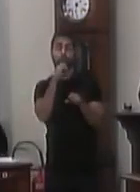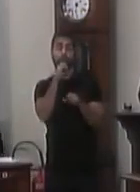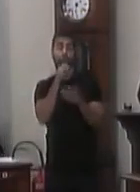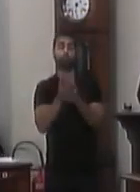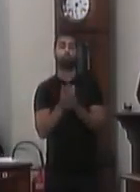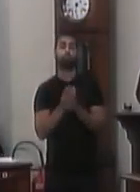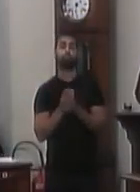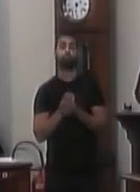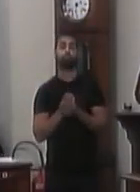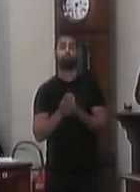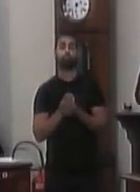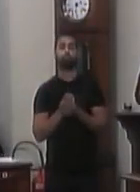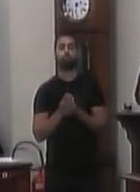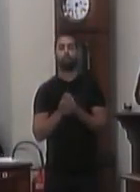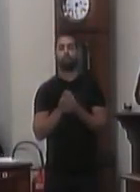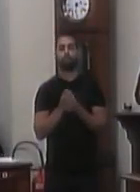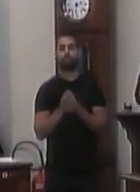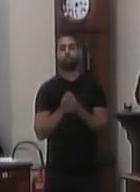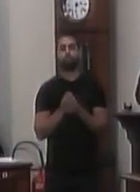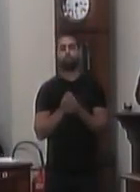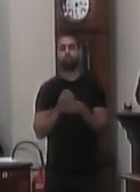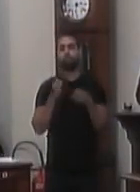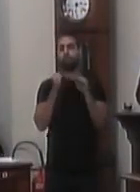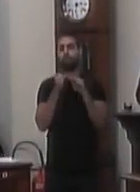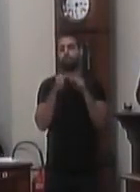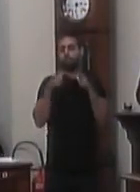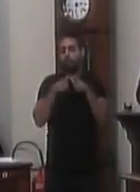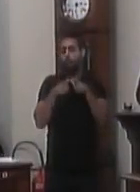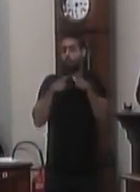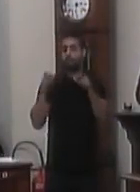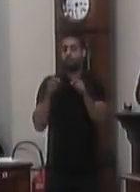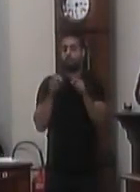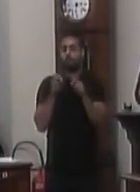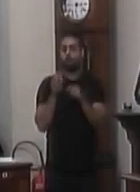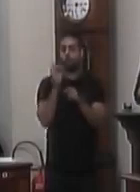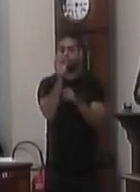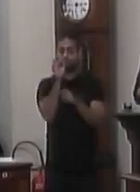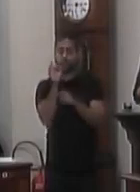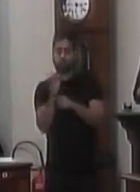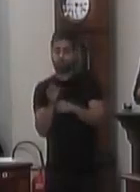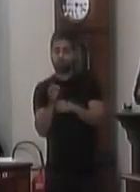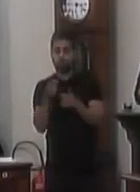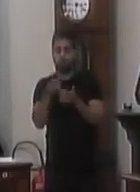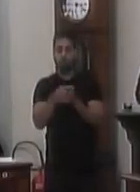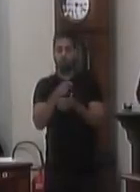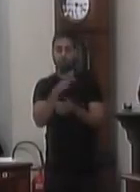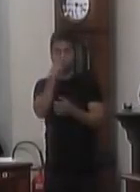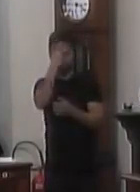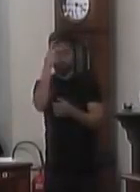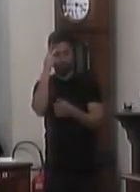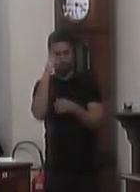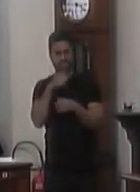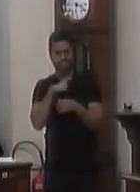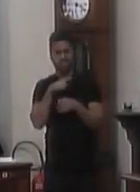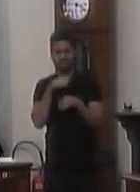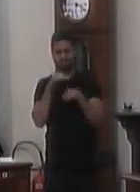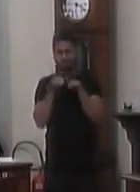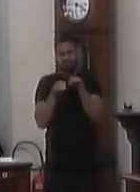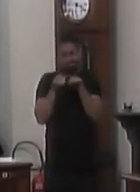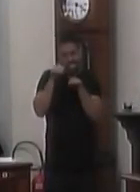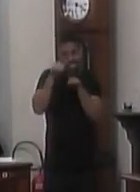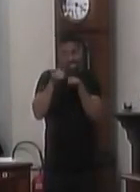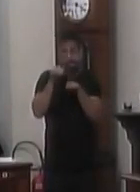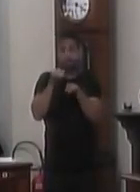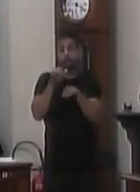para aumentar o percentual de gasto com pessoal, mas a gente tem uma limitação financeira. E